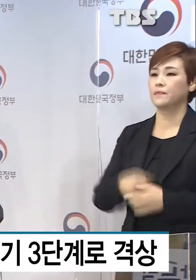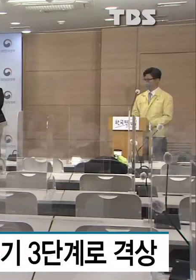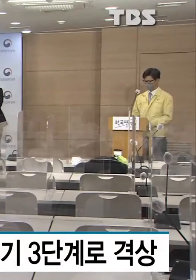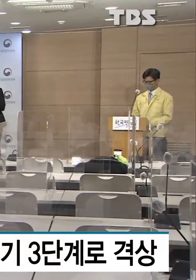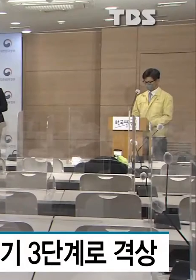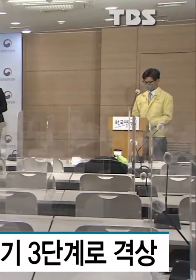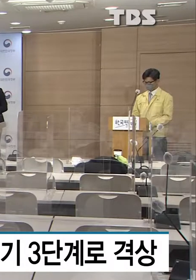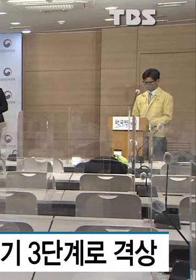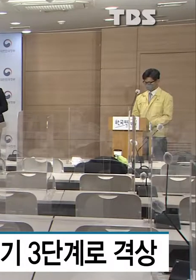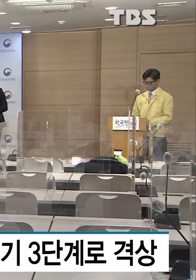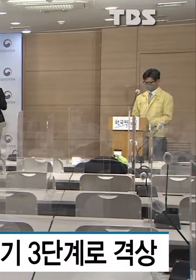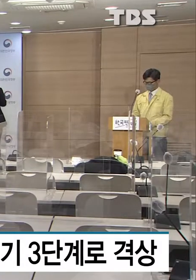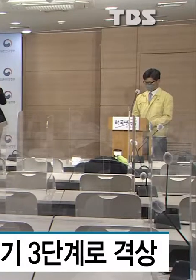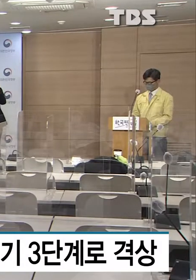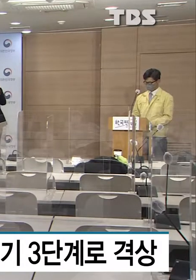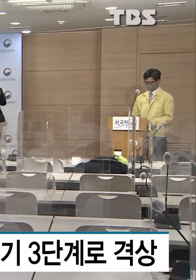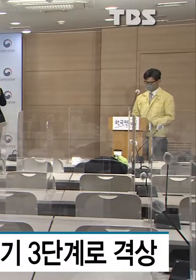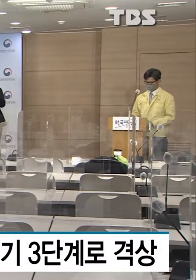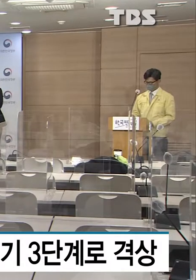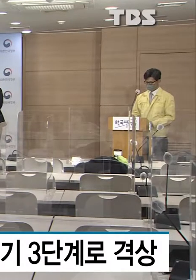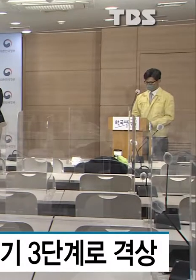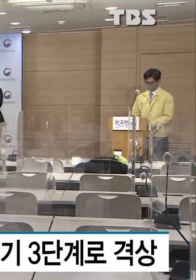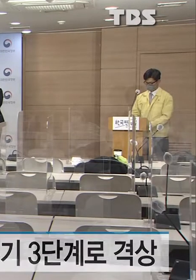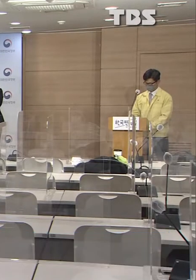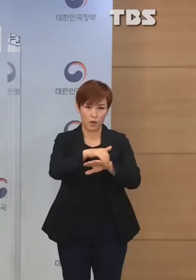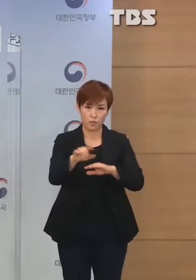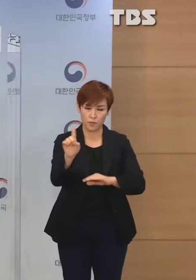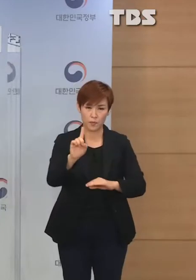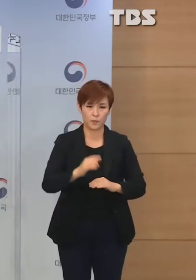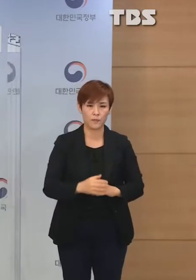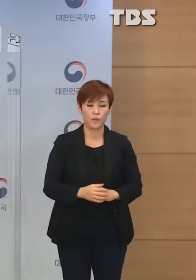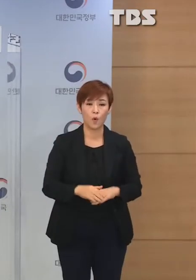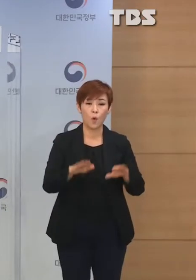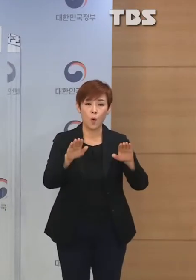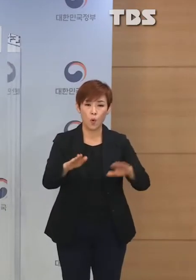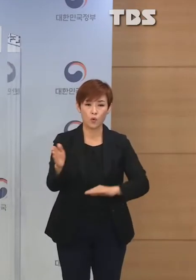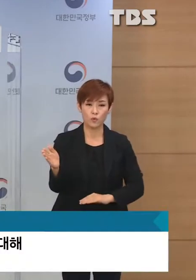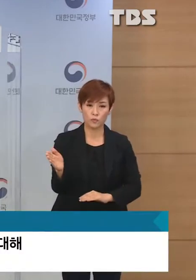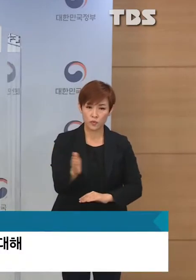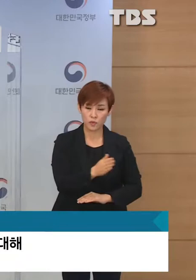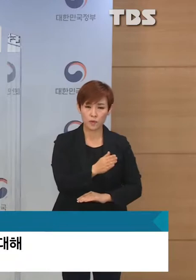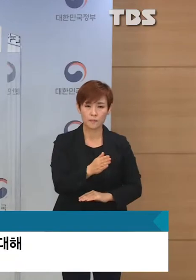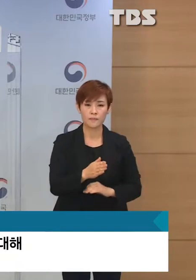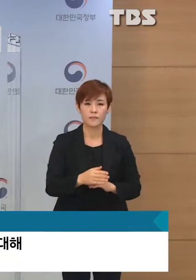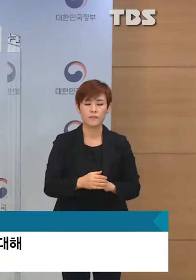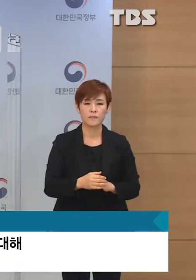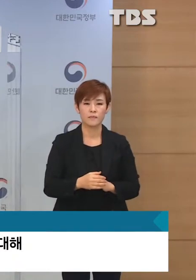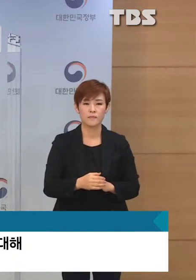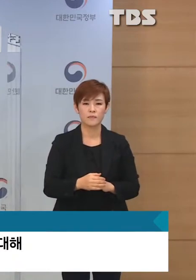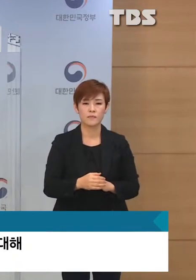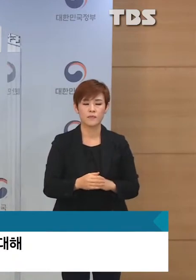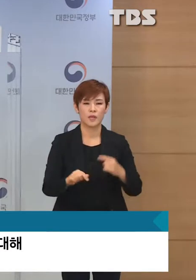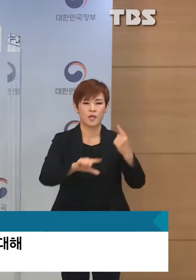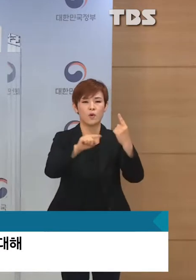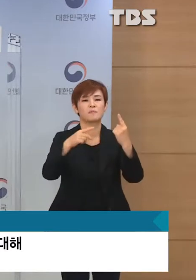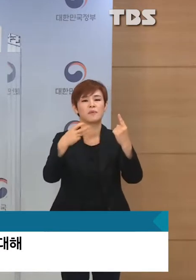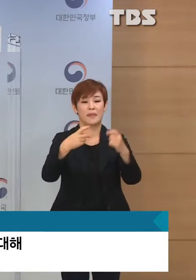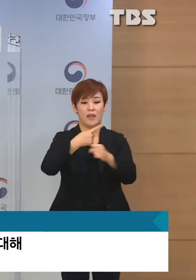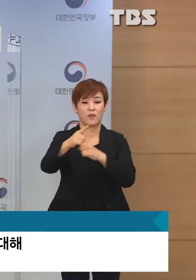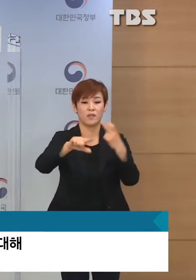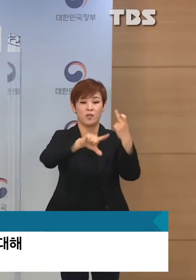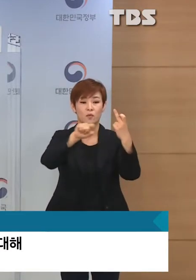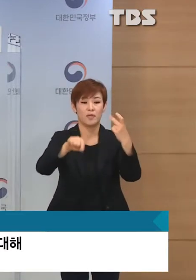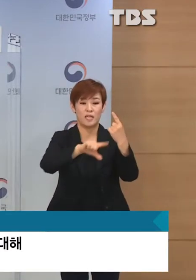두기를 3단계로 높이겠다고 발표했습니다. 오늘부터 21년 1월 13일까지 2주간